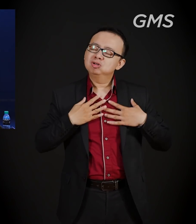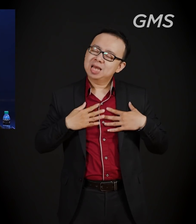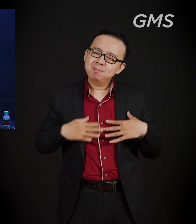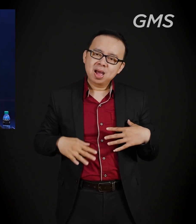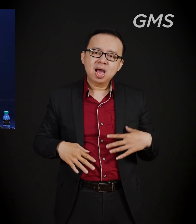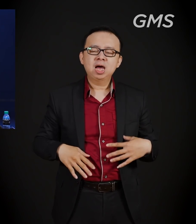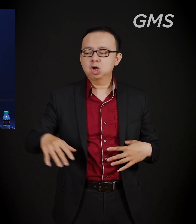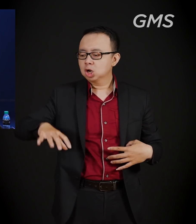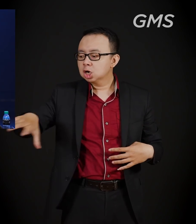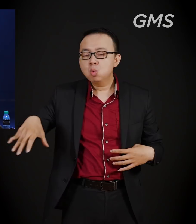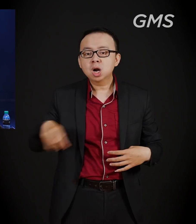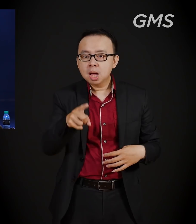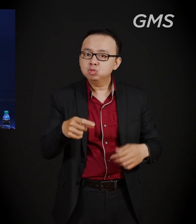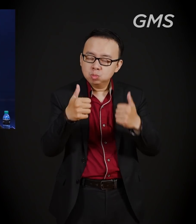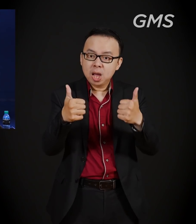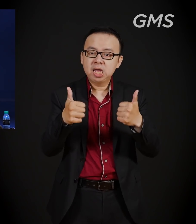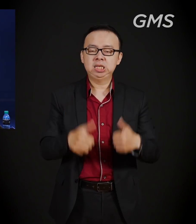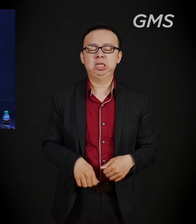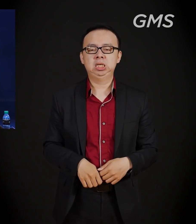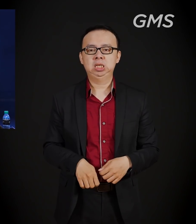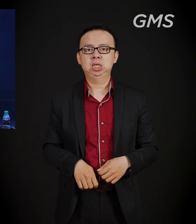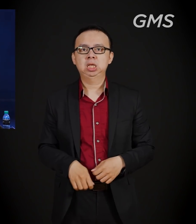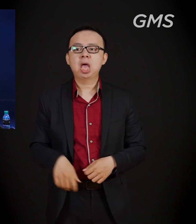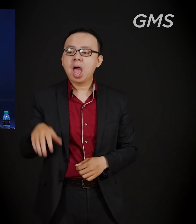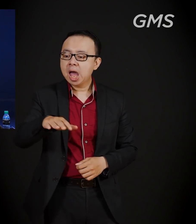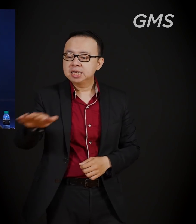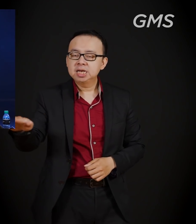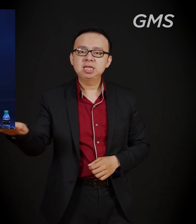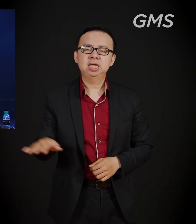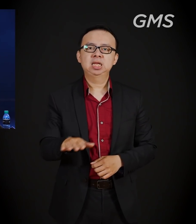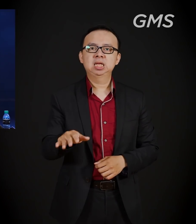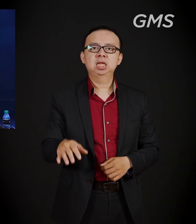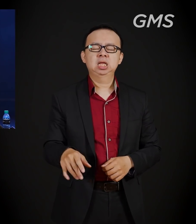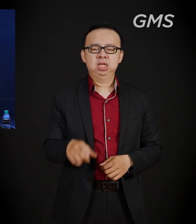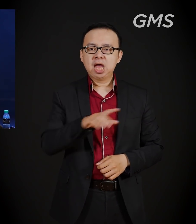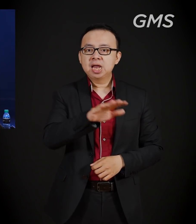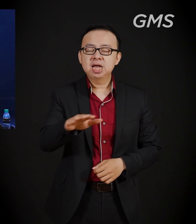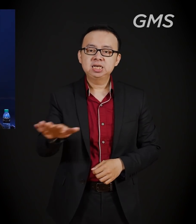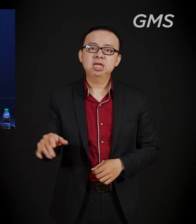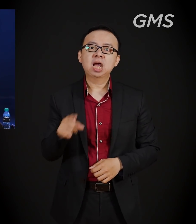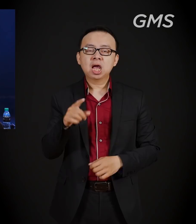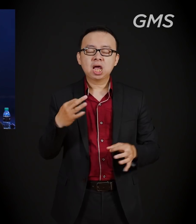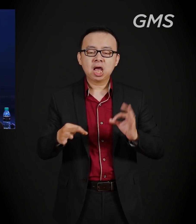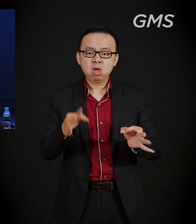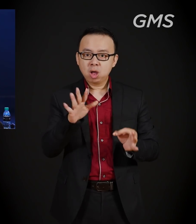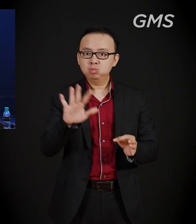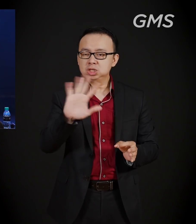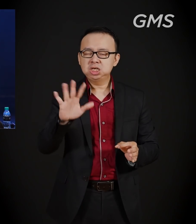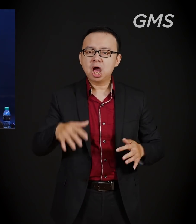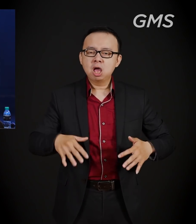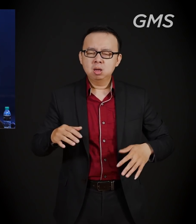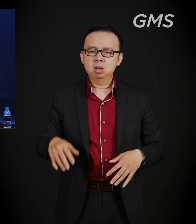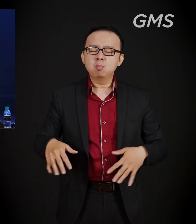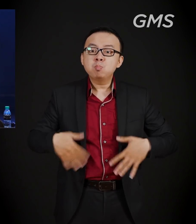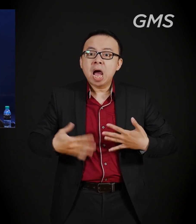dengan anak-anakmu akan manis. Adik-adik muda, sorry untuk bilang ini. Seandainya kau gak emosional, mungkin kau udah dapat jodoh.